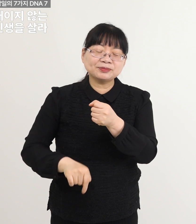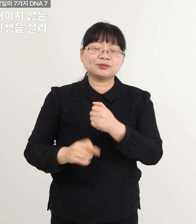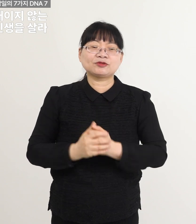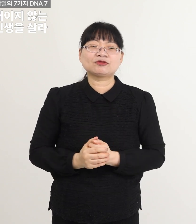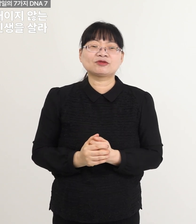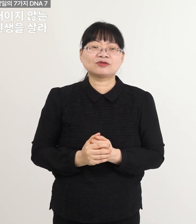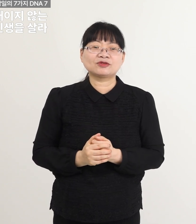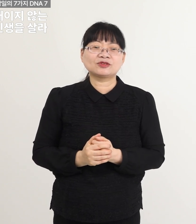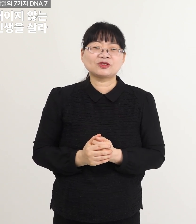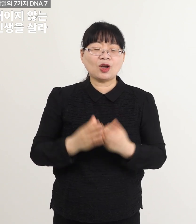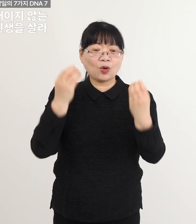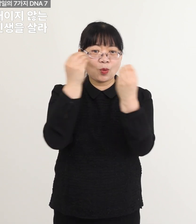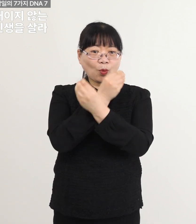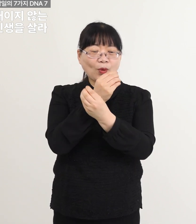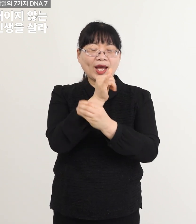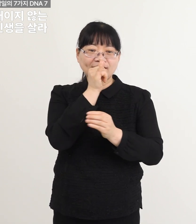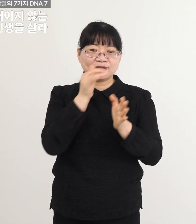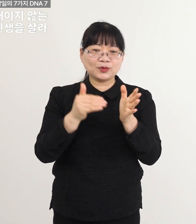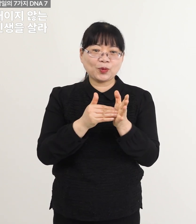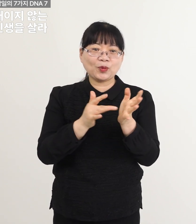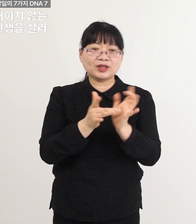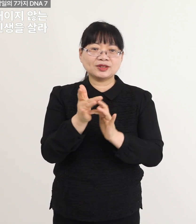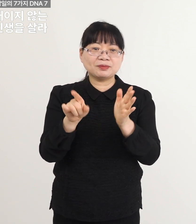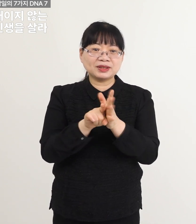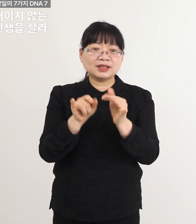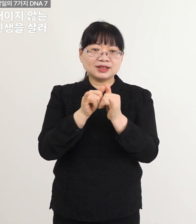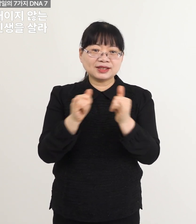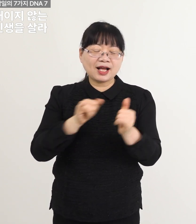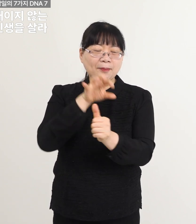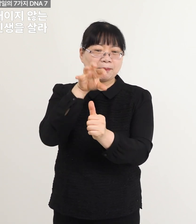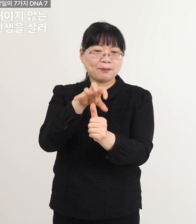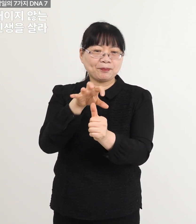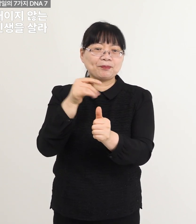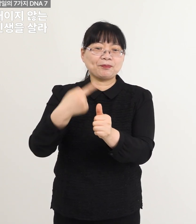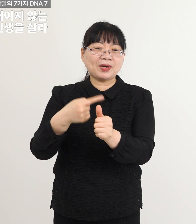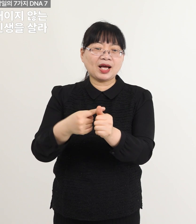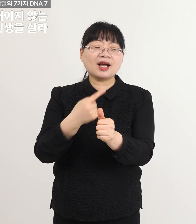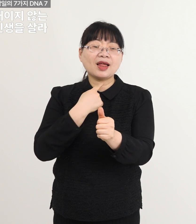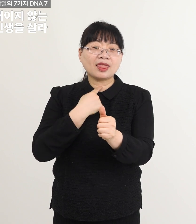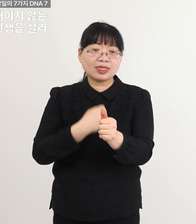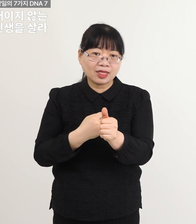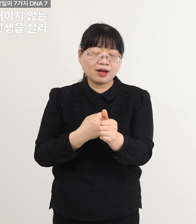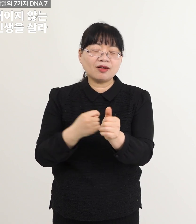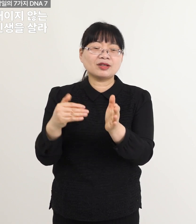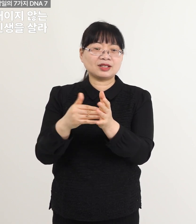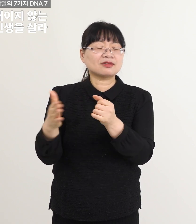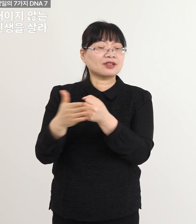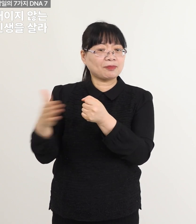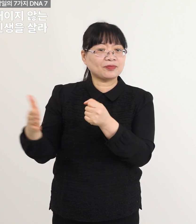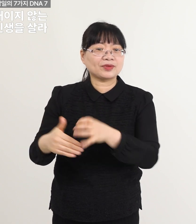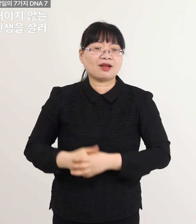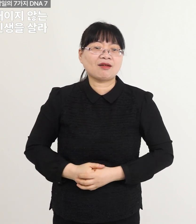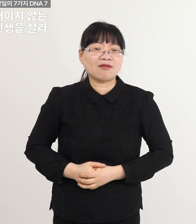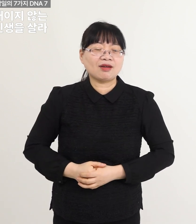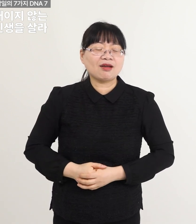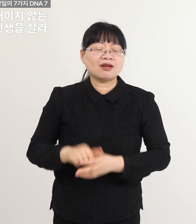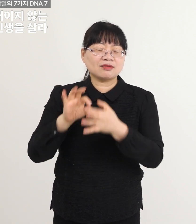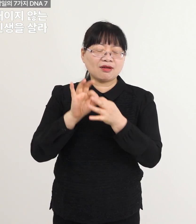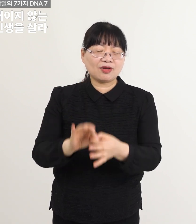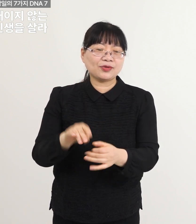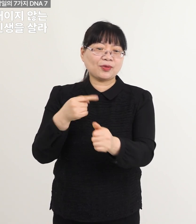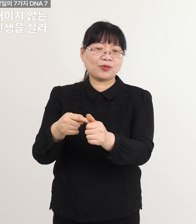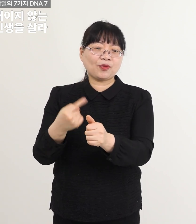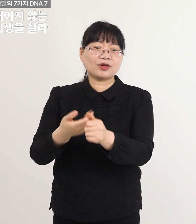심각한 오해를 갖고 예수 믿는 사람들을 핍박했던 전력이 있기 때문에 그걸 계속 가르치는